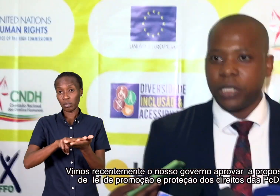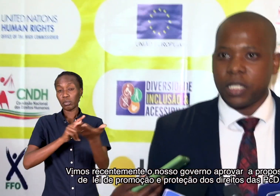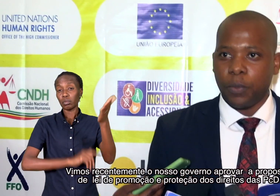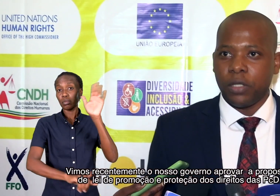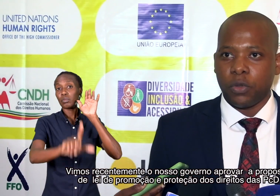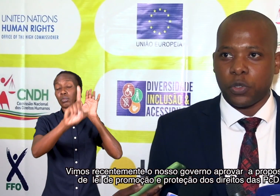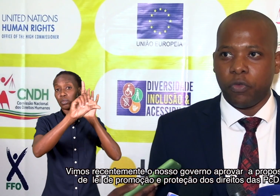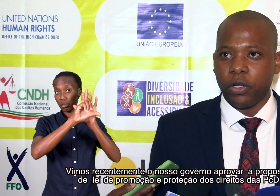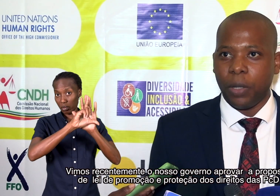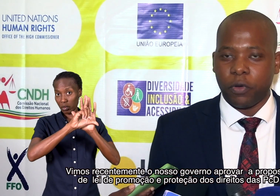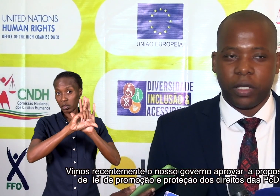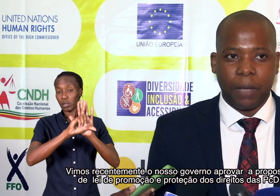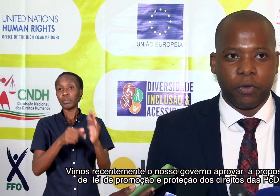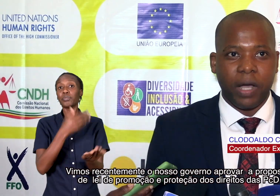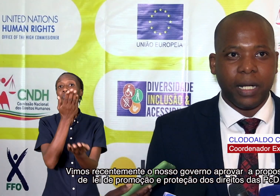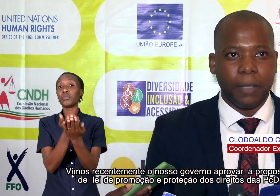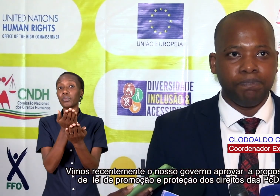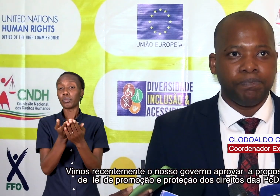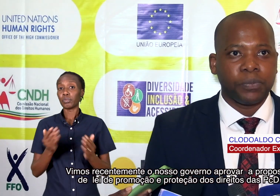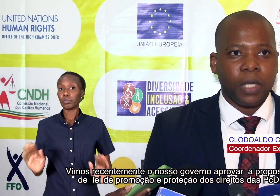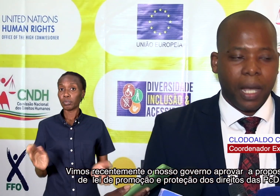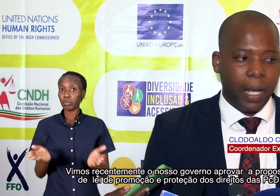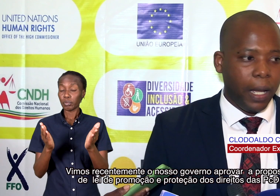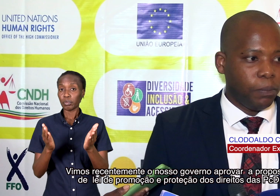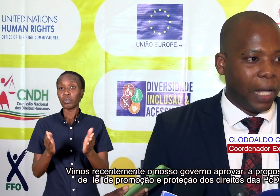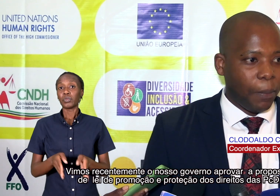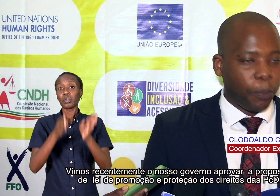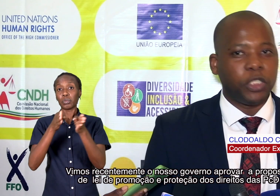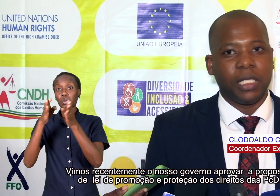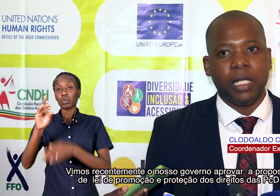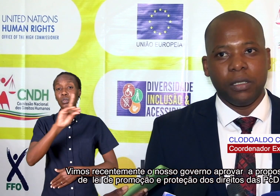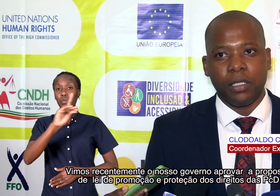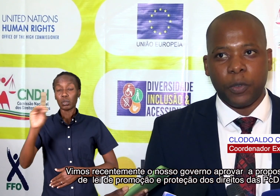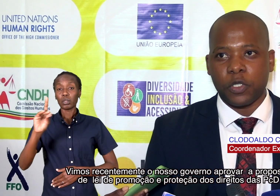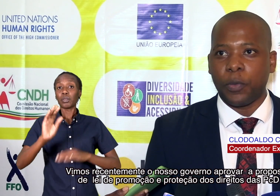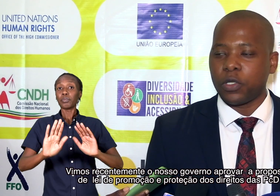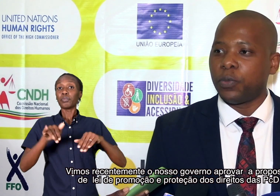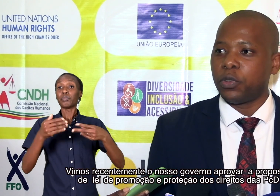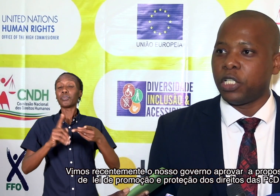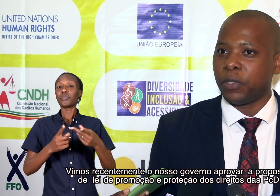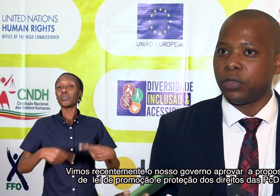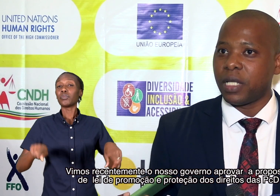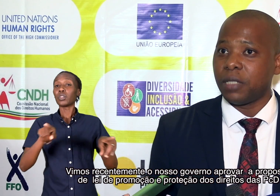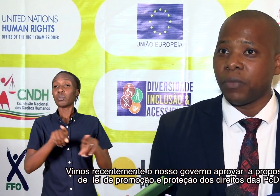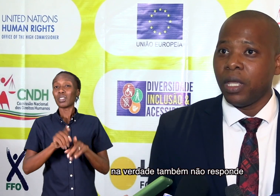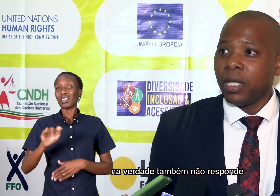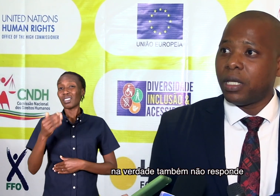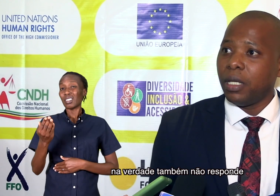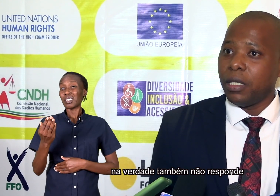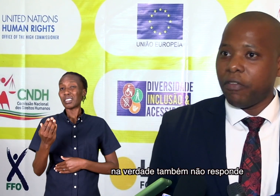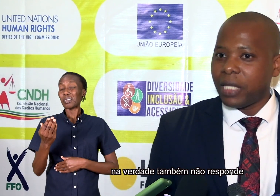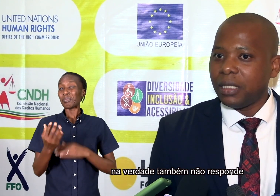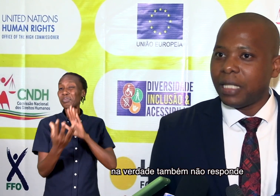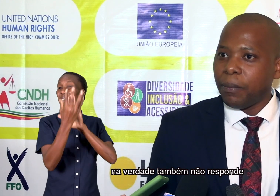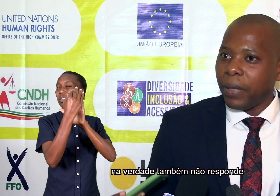E vimos recentemente o nosso governo aprovar a proposta de lei de promoção e proteção dos direitos das pessoas com deficiência,